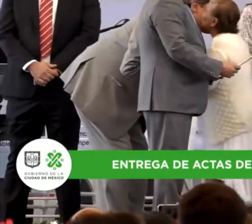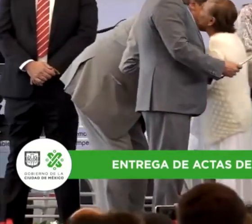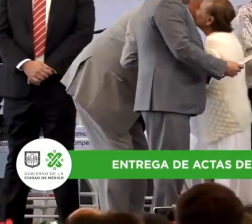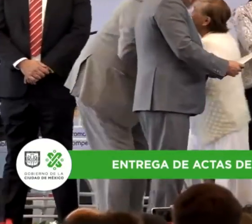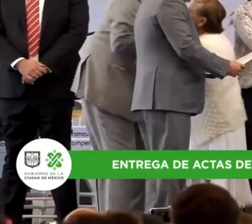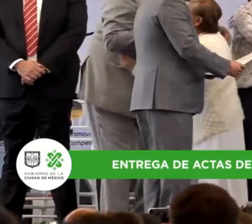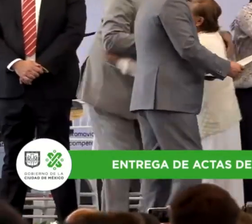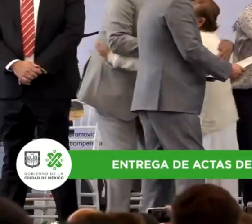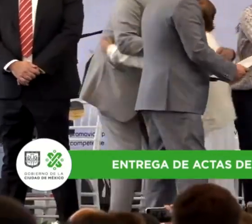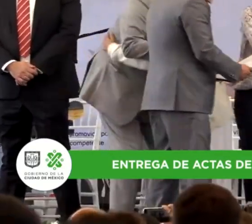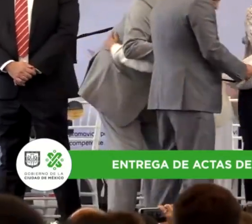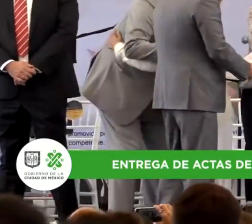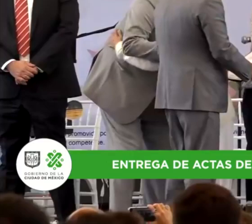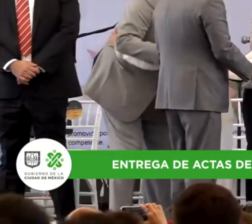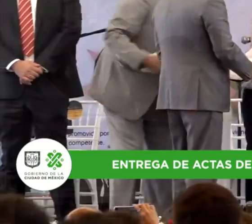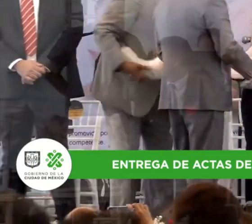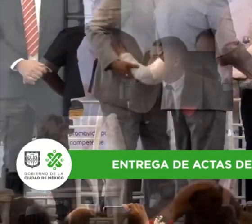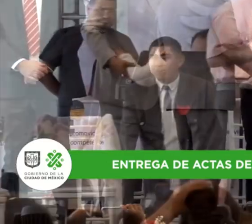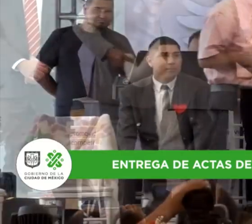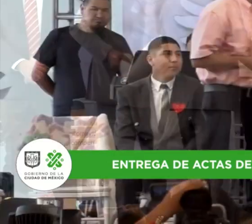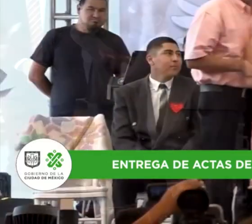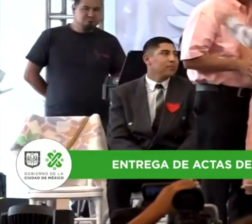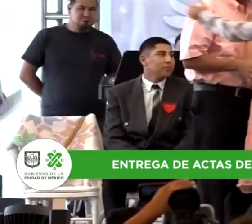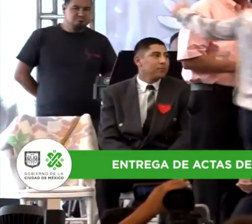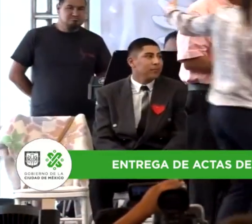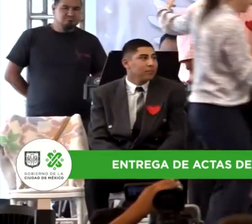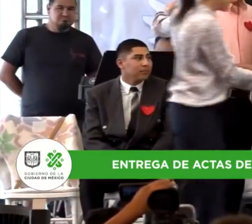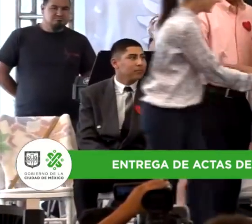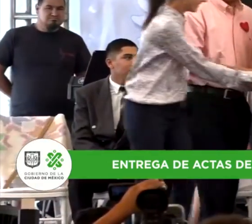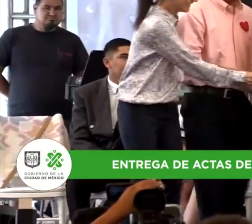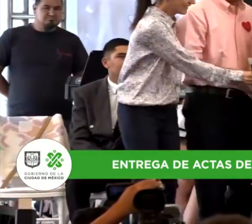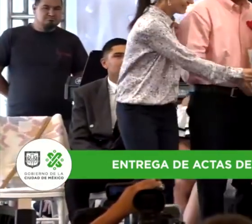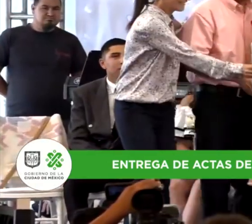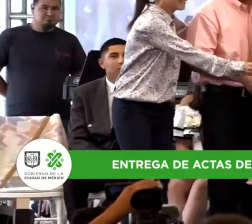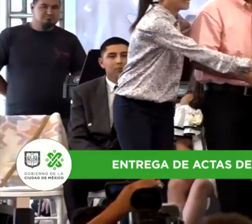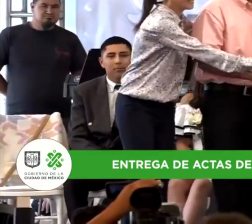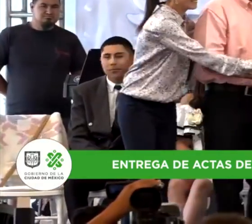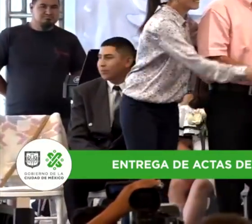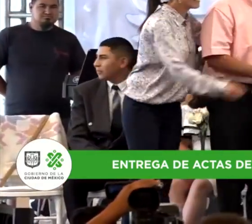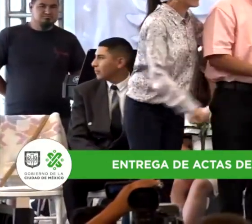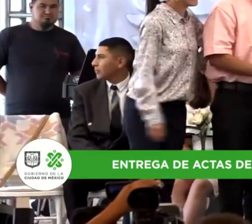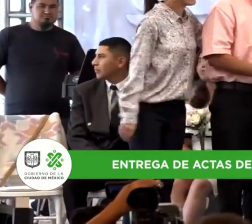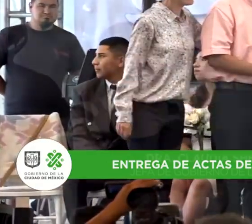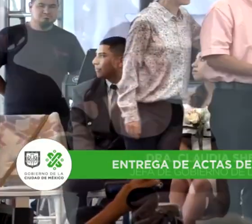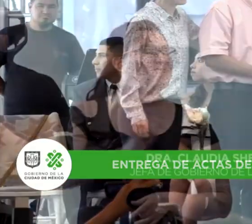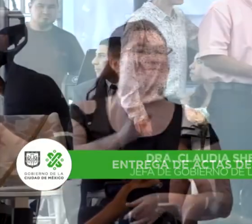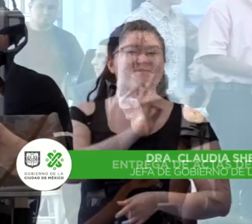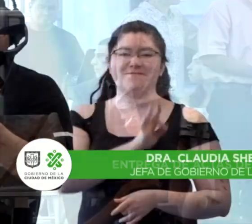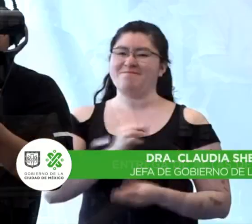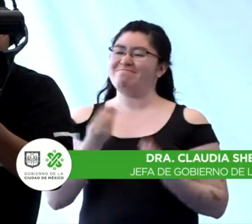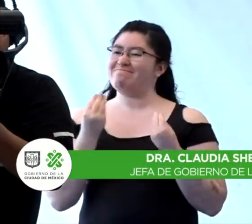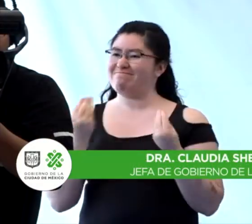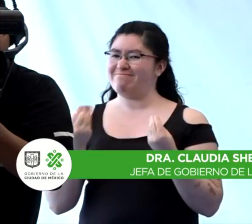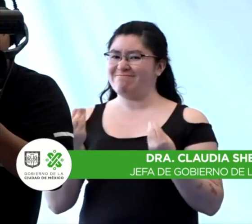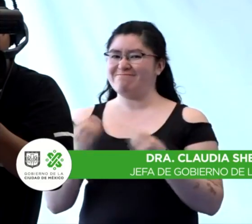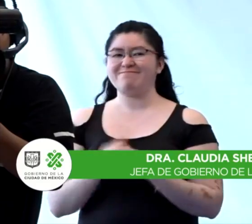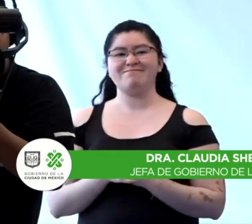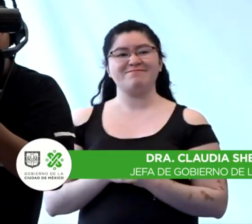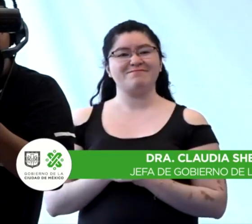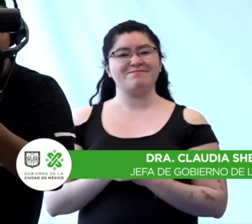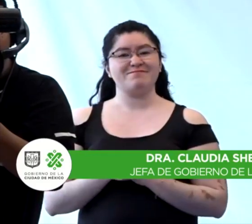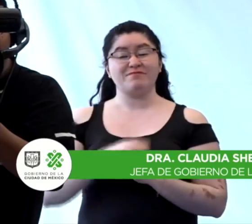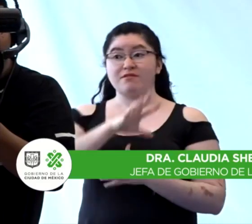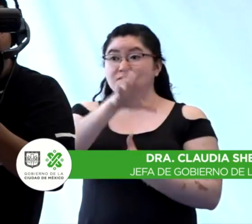capitalina recordó a los recién casados que contraer matrimonio por el civil representa un compromiso legal y moral.